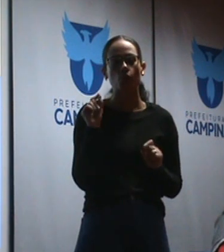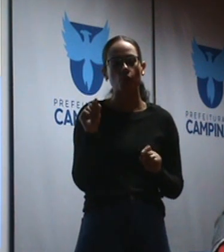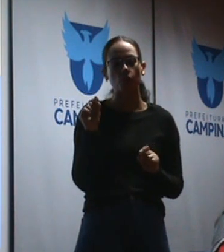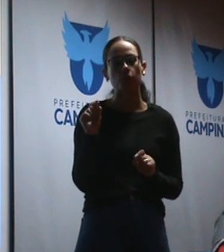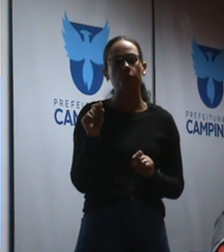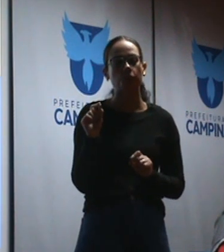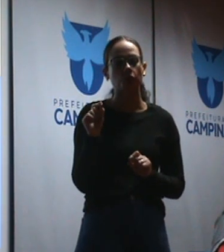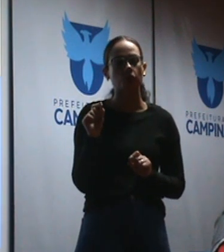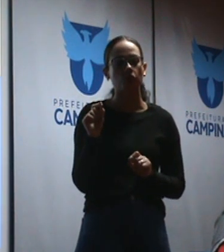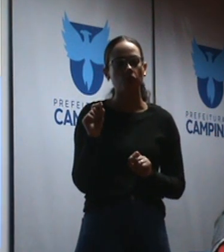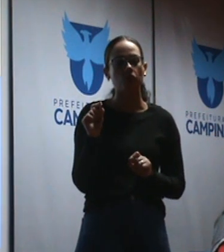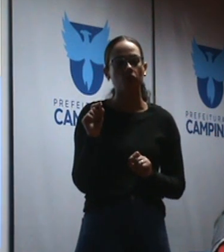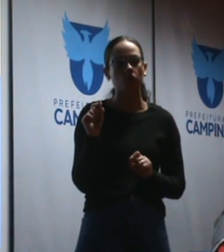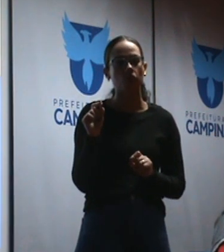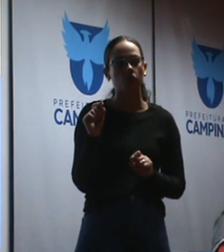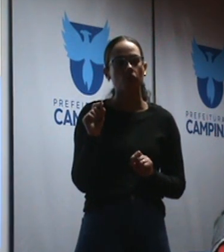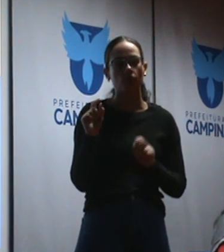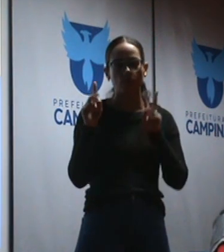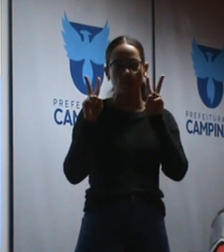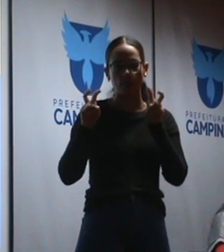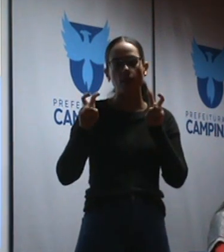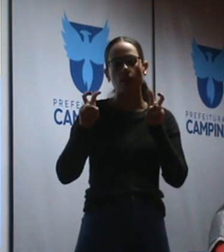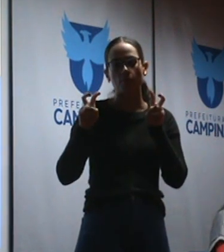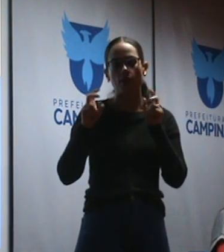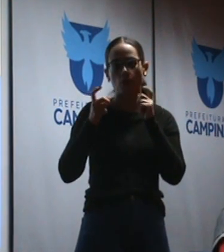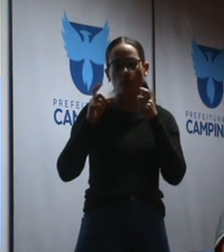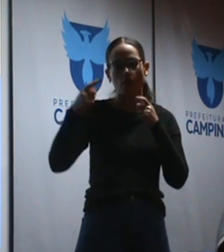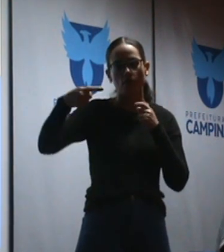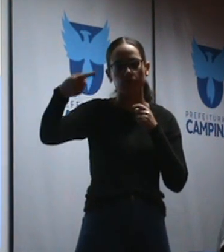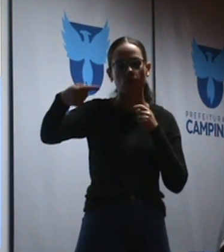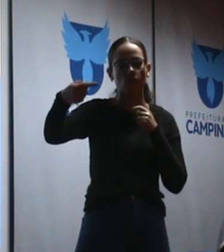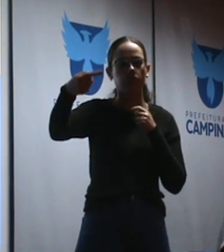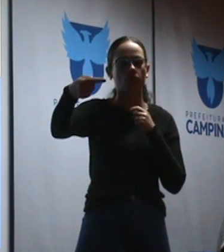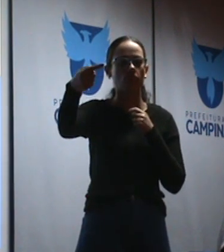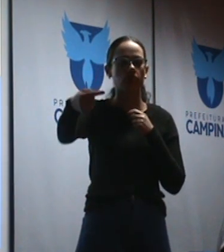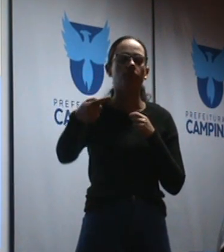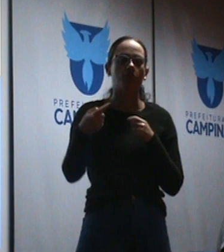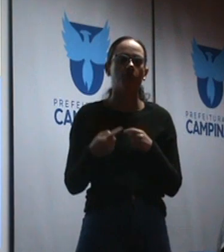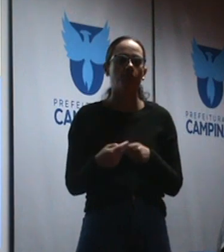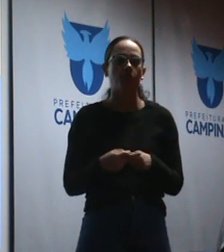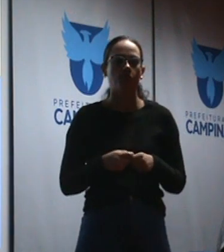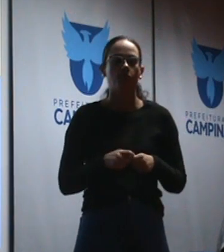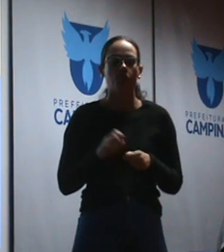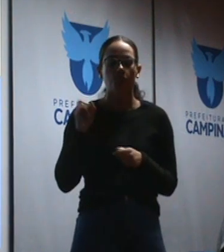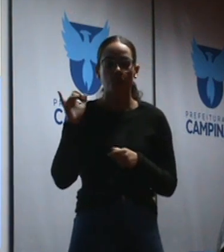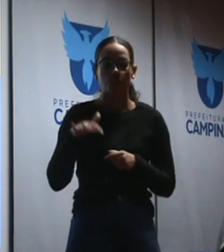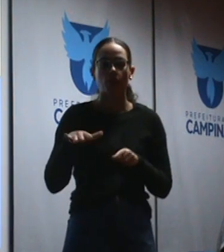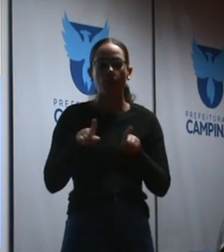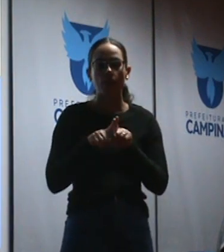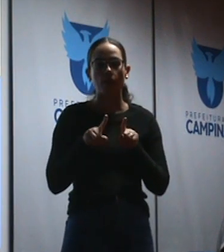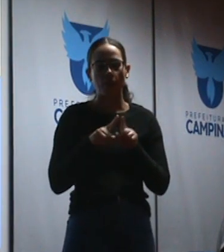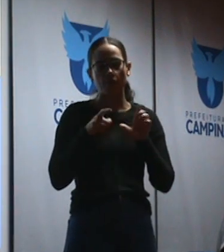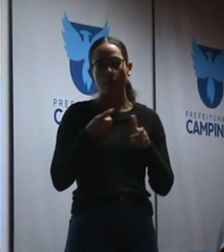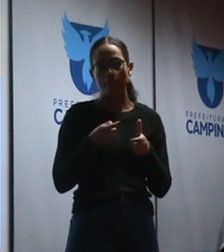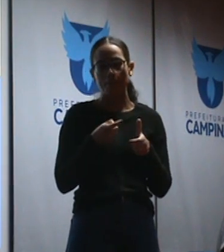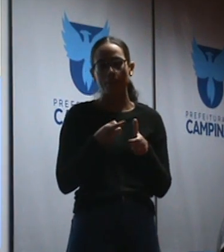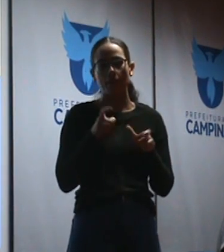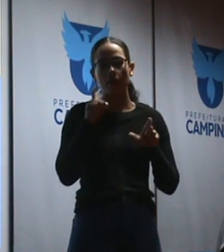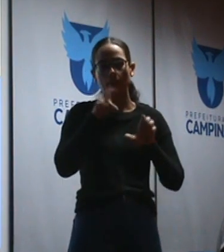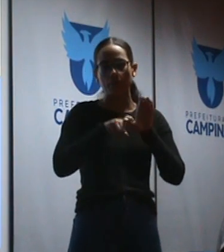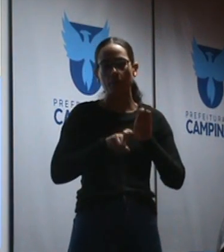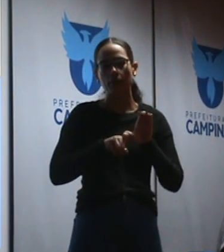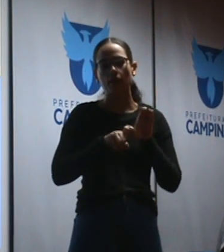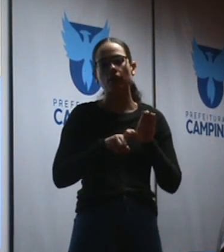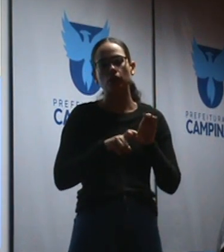com o encaminhamento de continuar essa discussão. E algumas das questões foram colocadas, inclusive, que o Conselho acha importante